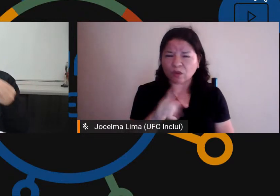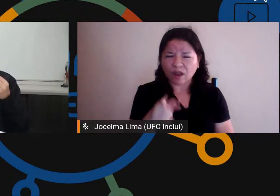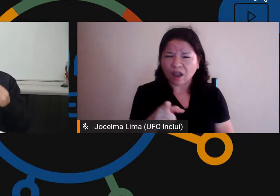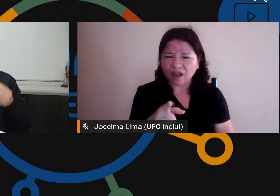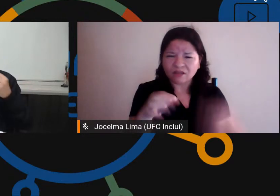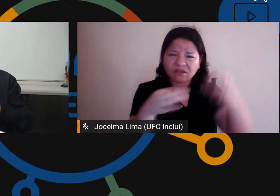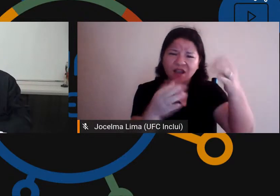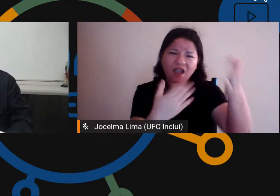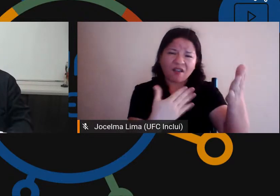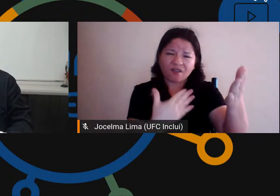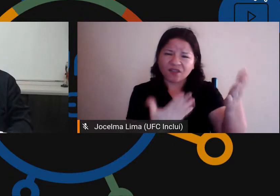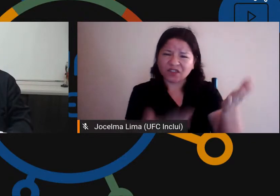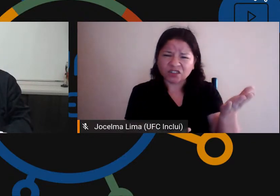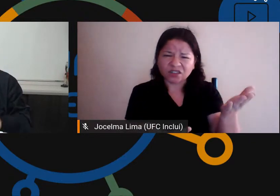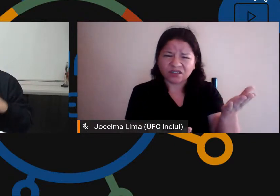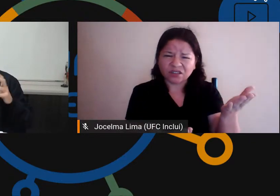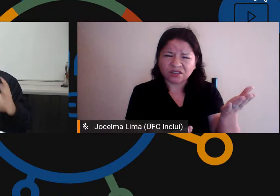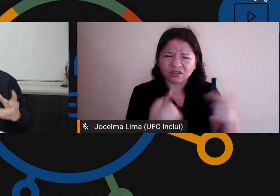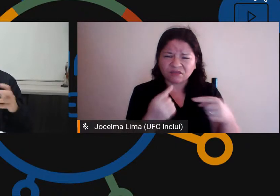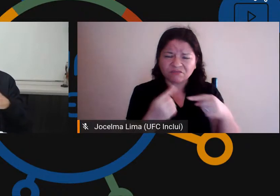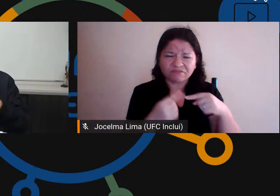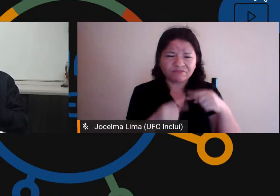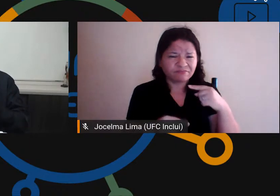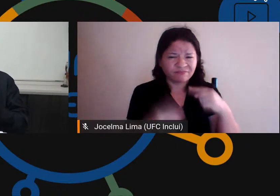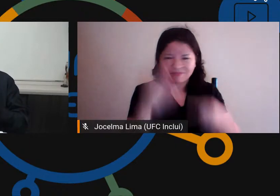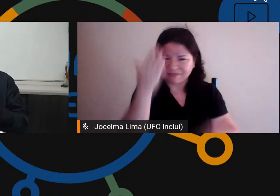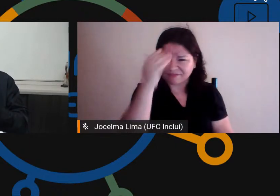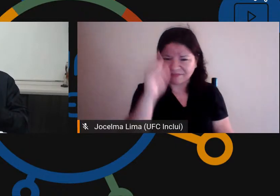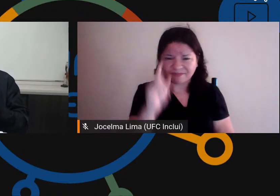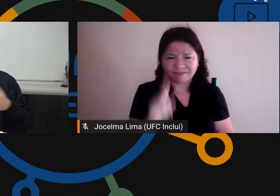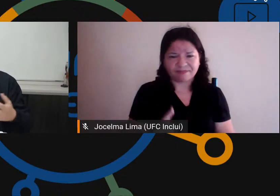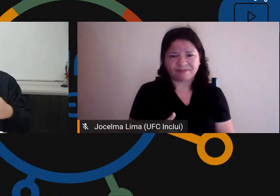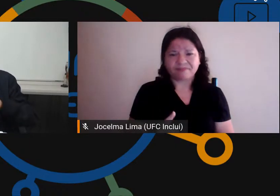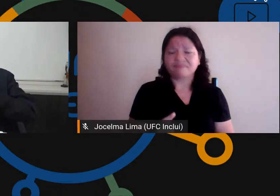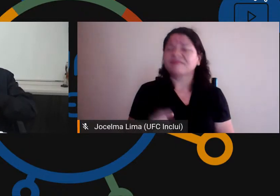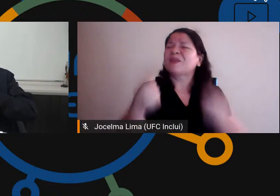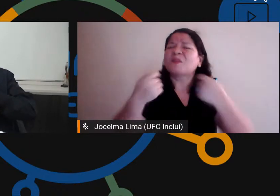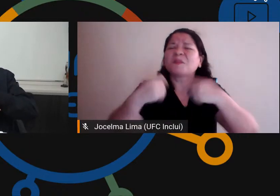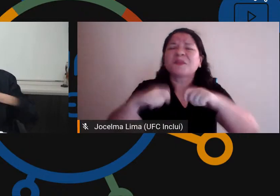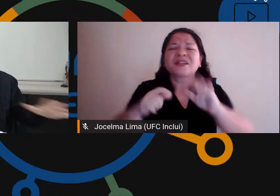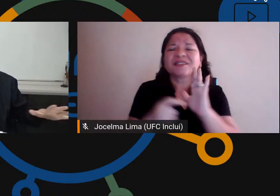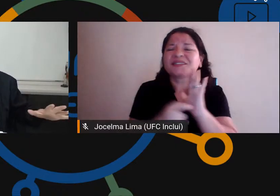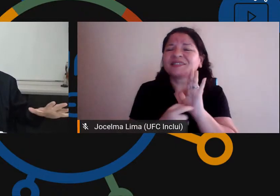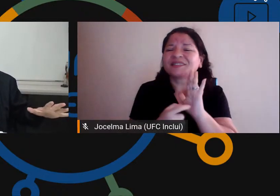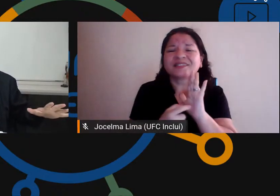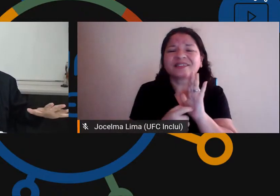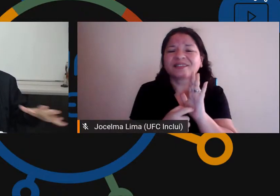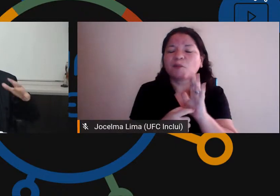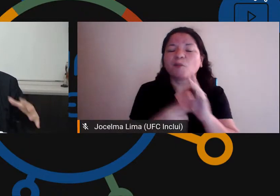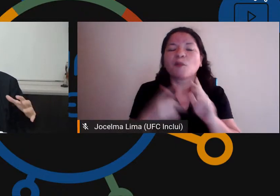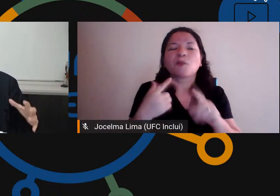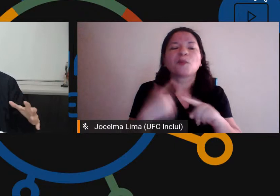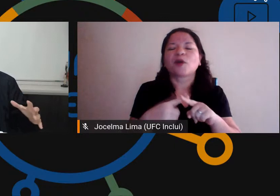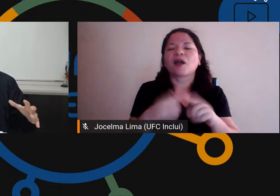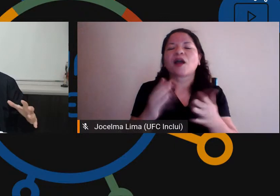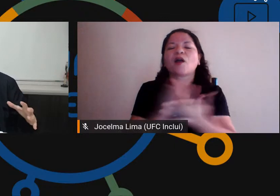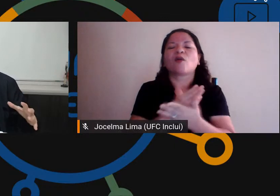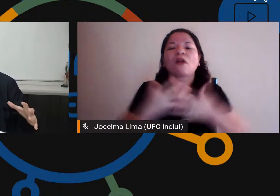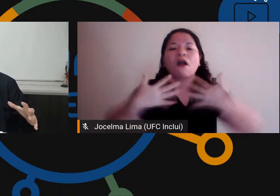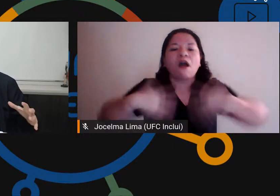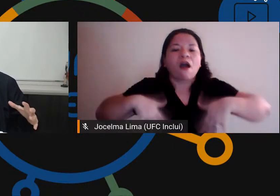me desculpe, ele não é um cientista. Não precisa dessas ferramentas. É que hoje tem um monte de gente perdido que não